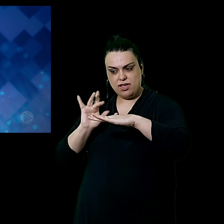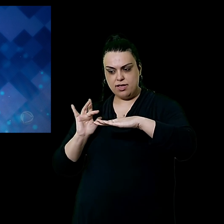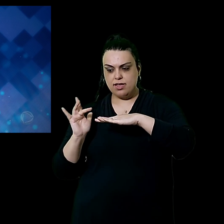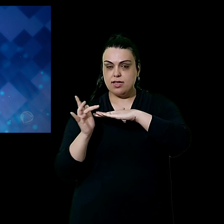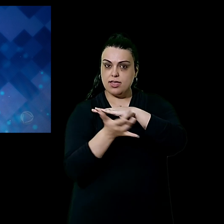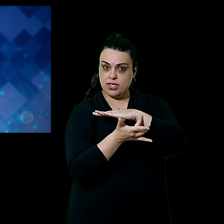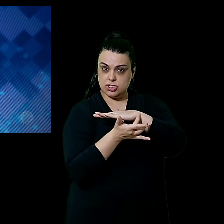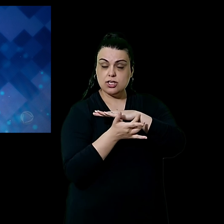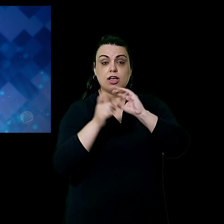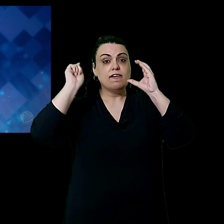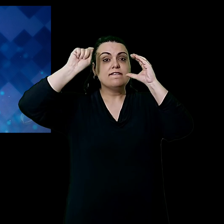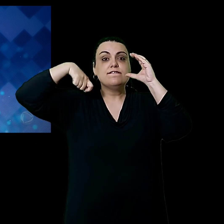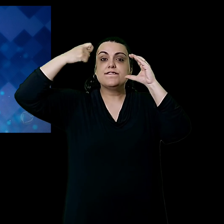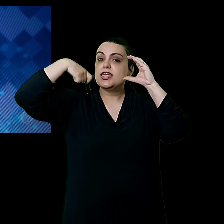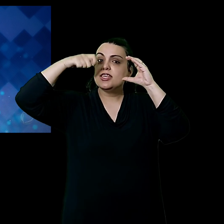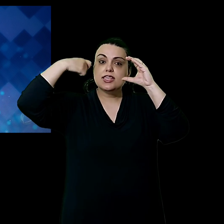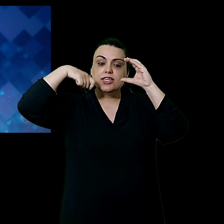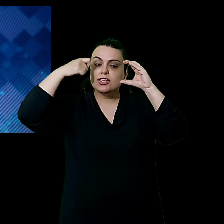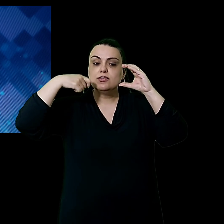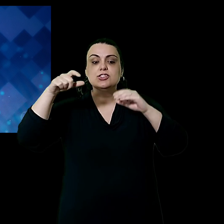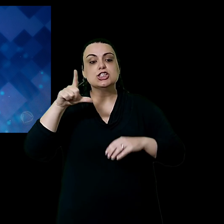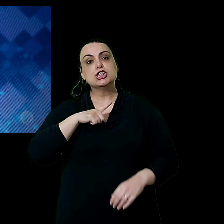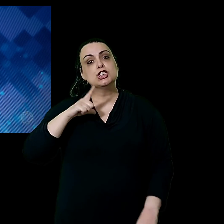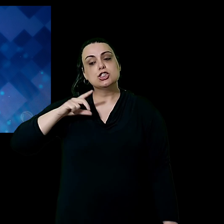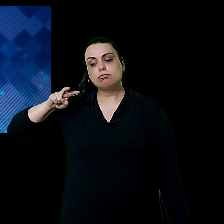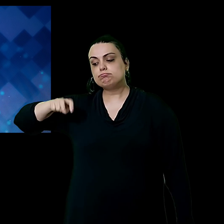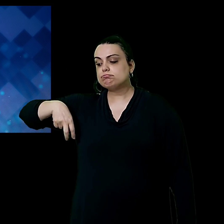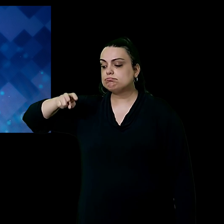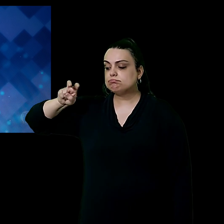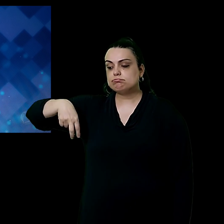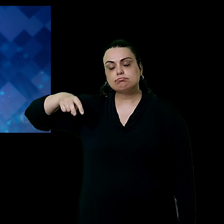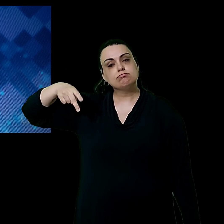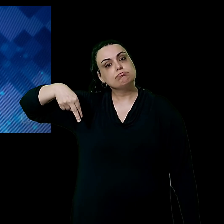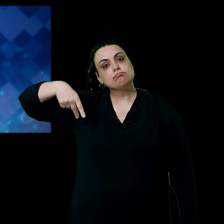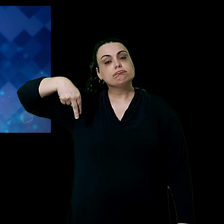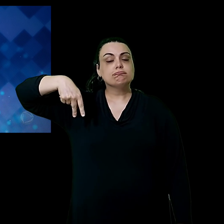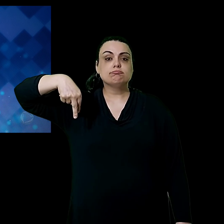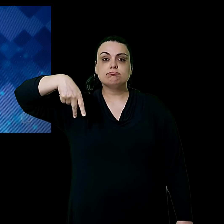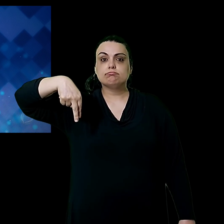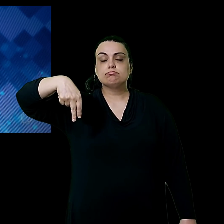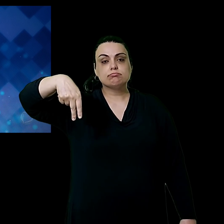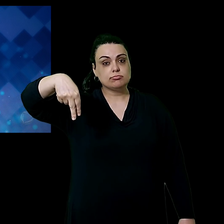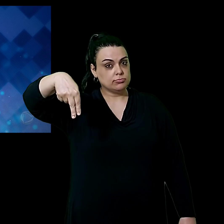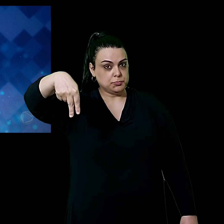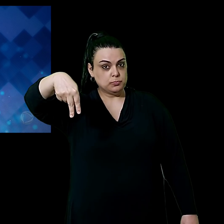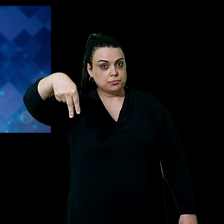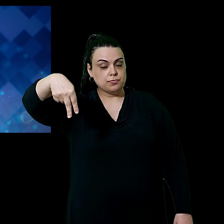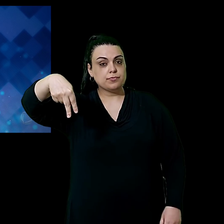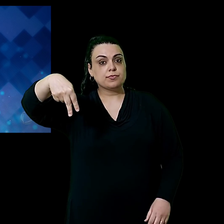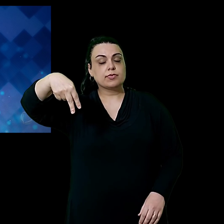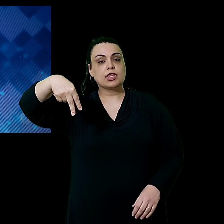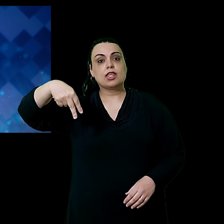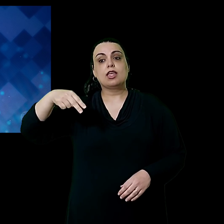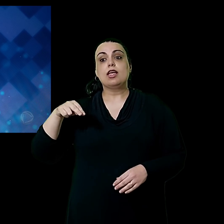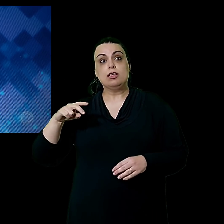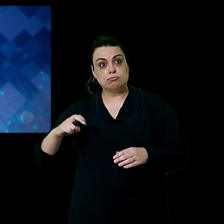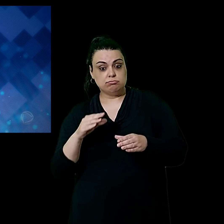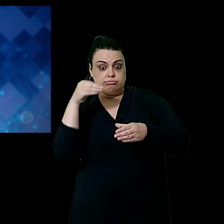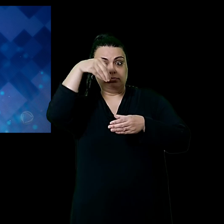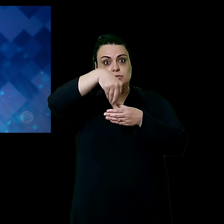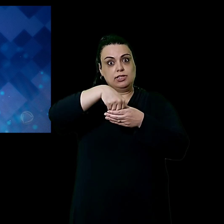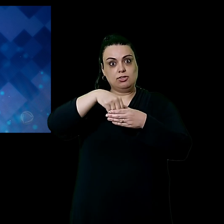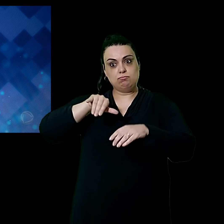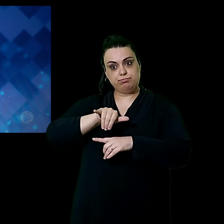rede social um vídeo em que aparece andando na pista do aeroporto. Depois, já dentro do